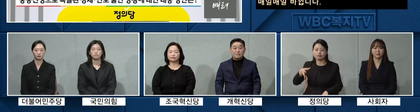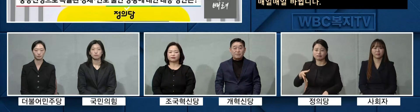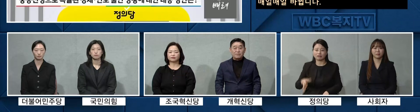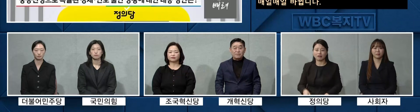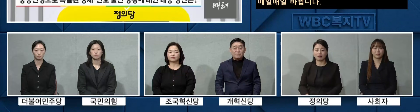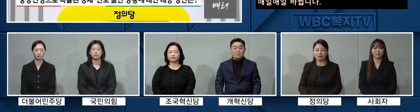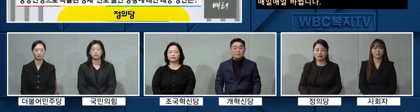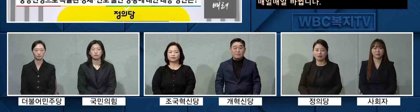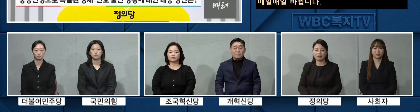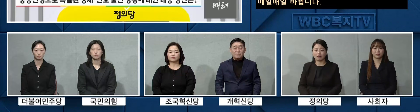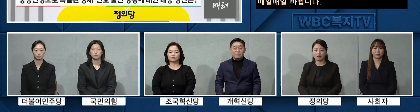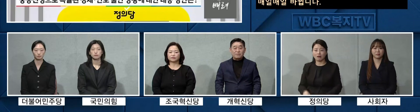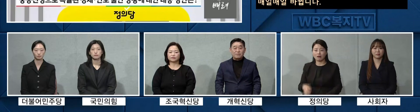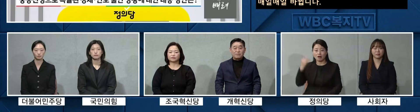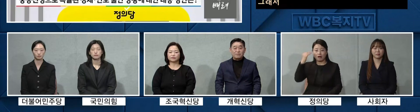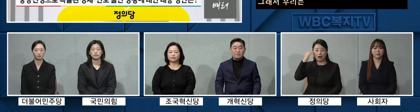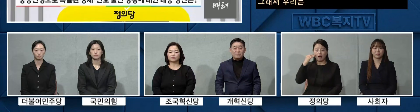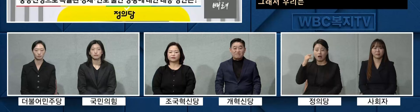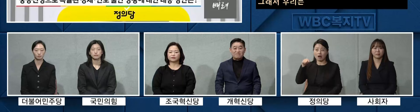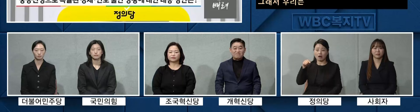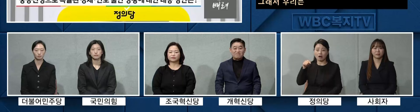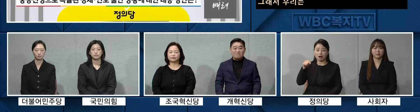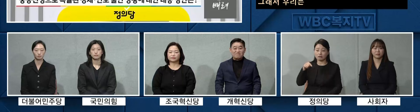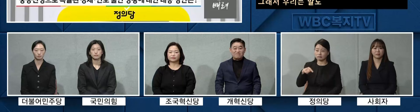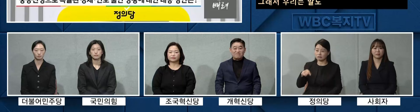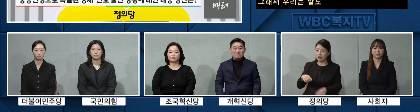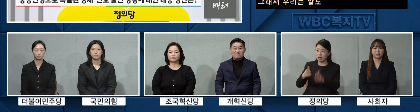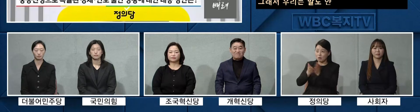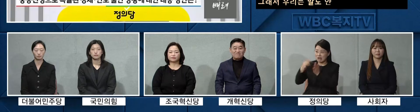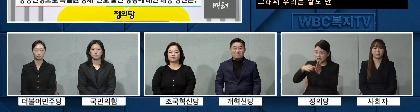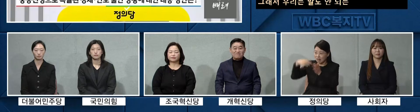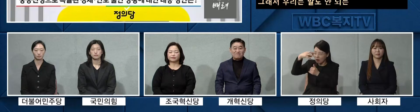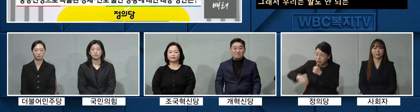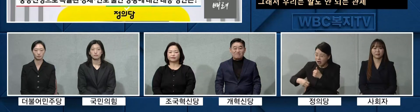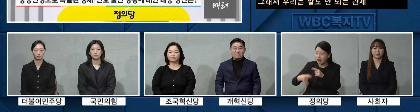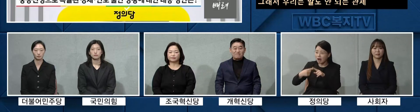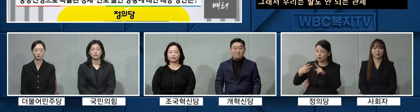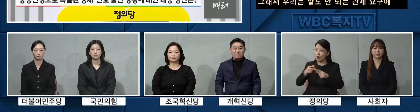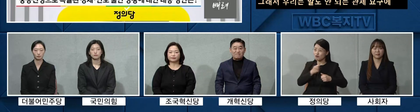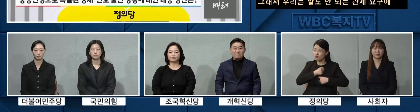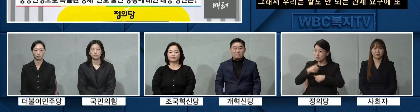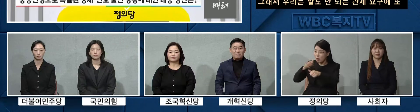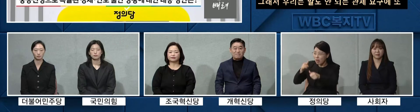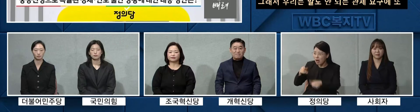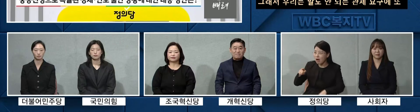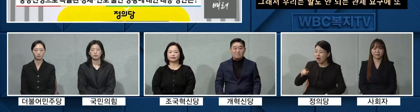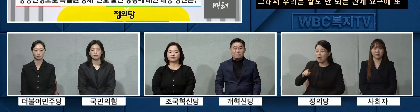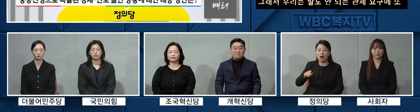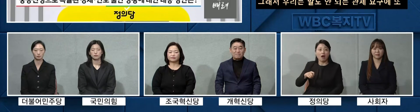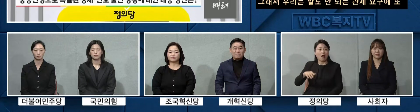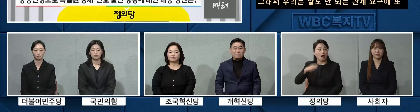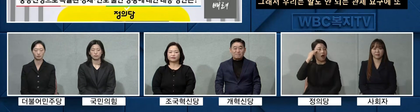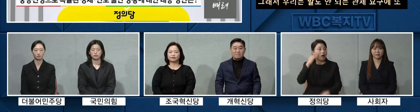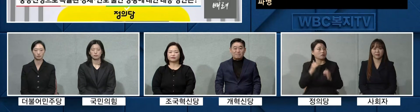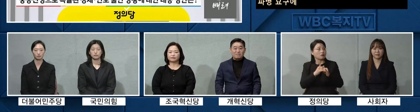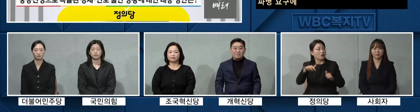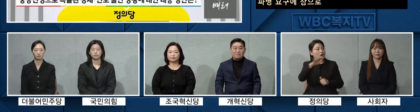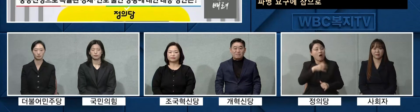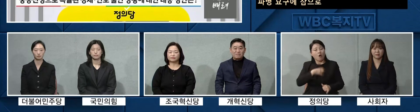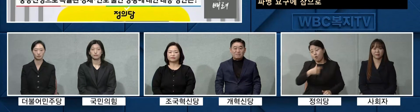그래서 우리는 말도 안 되는 관세 요구에 또 파병 요구에 참으로 우리 국민들